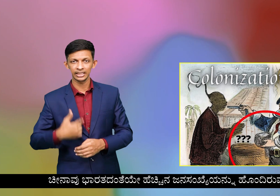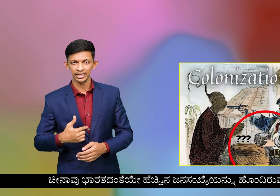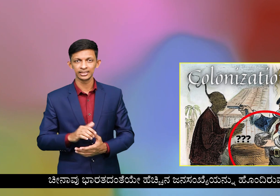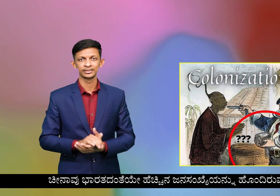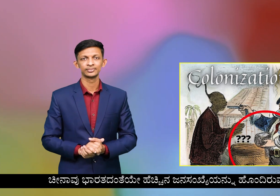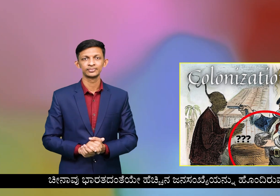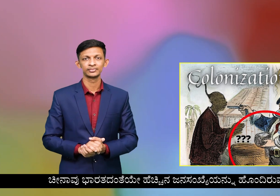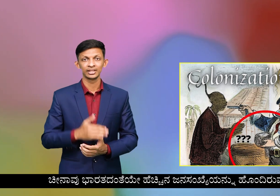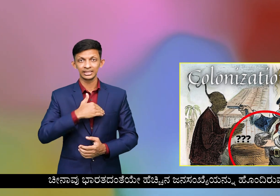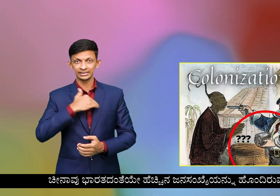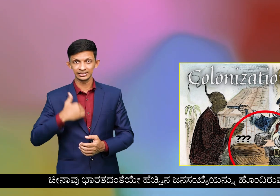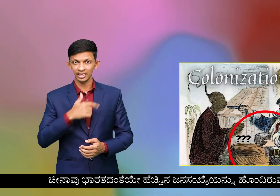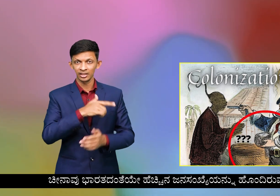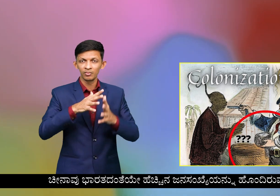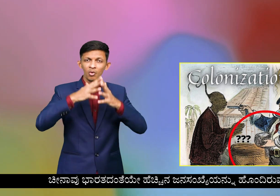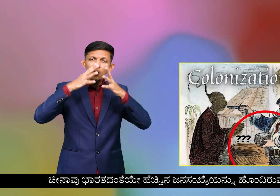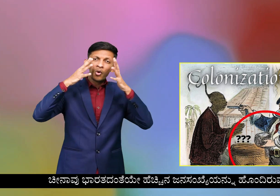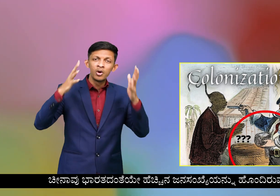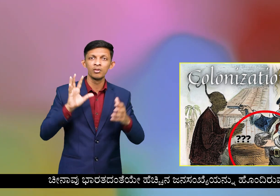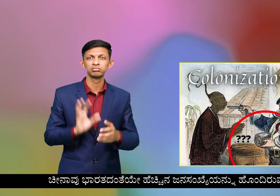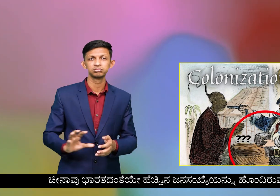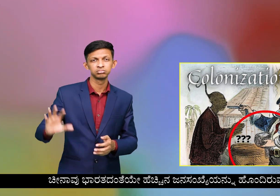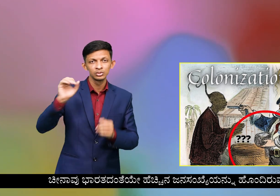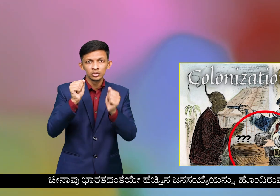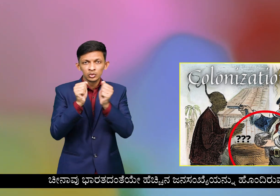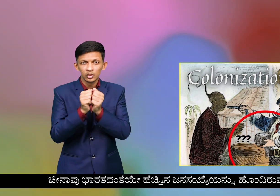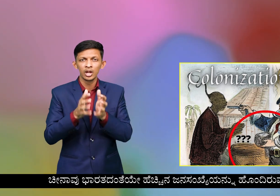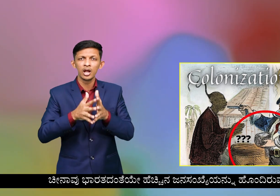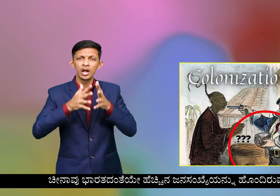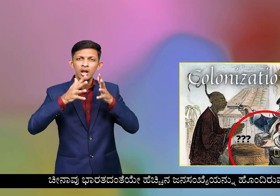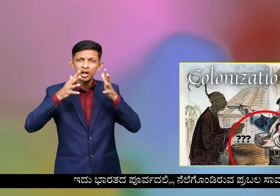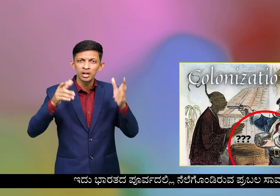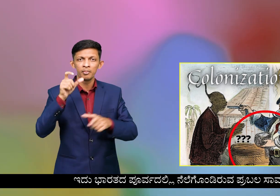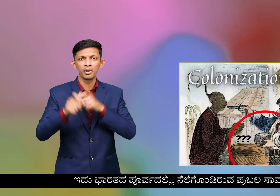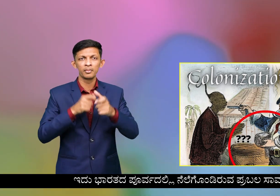ಚೀನಾವು ಭಾರತದಂತೆಯೇ ಹೆಚ್ಚಿನ ಜನಸಂಖ್ಯೆಯನ್ನು ಹೊಂದಿರುವ ದೊಡ್ಡ ದೇಶವಾಗಿದೆ. ಇದು